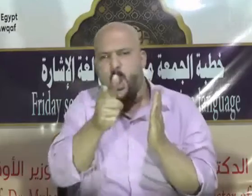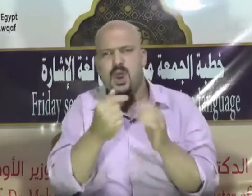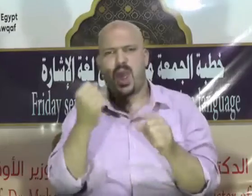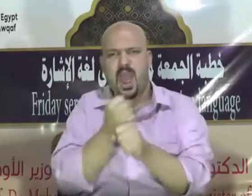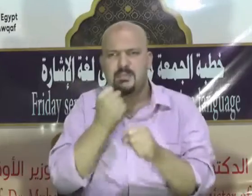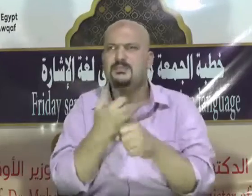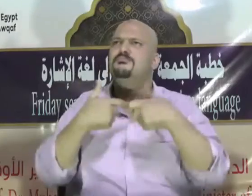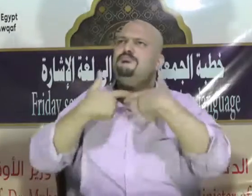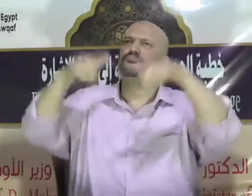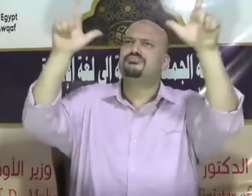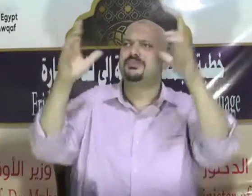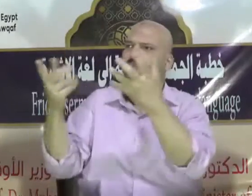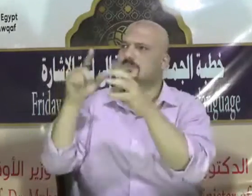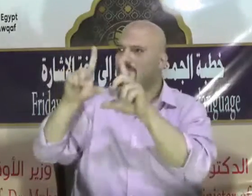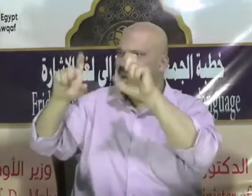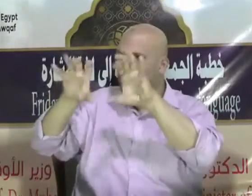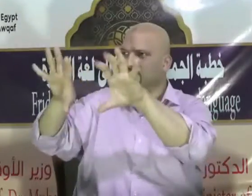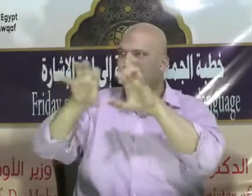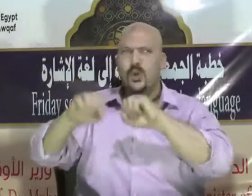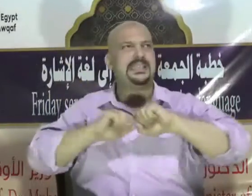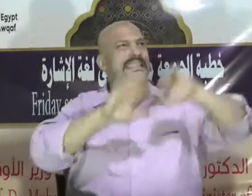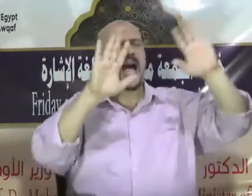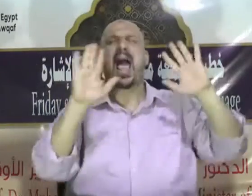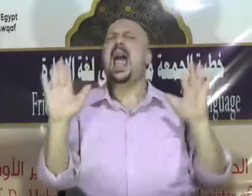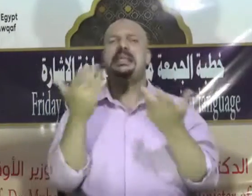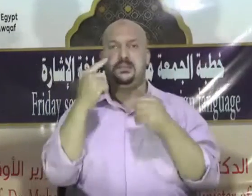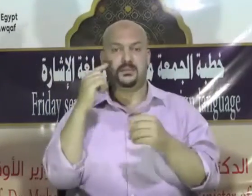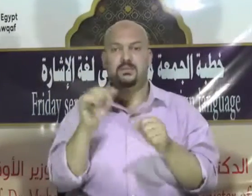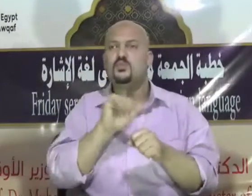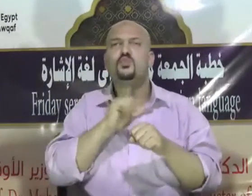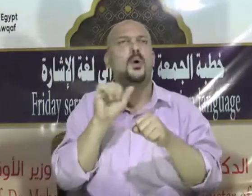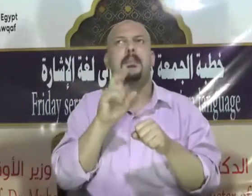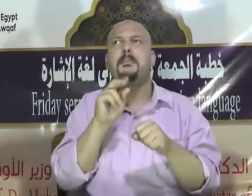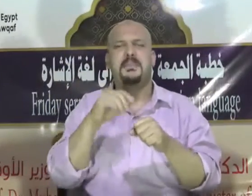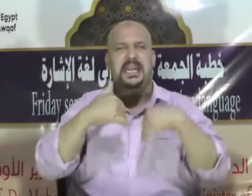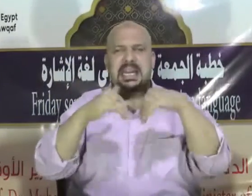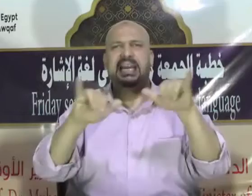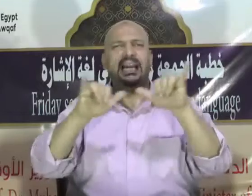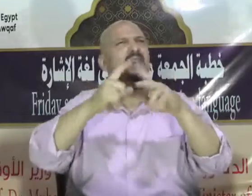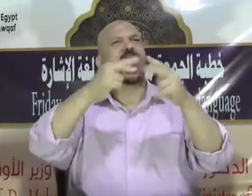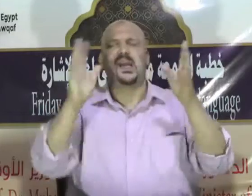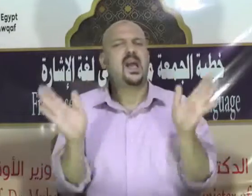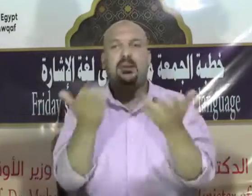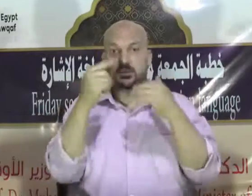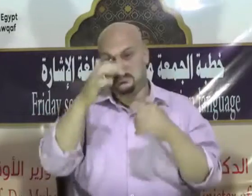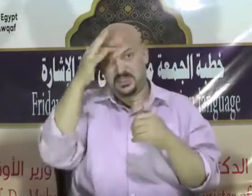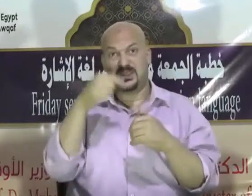مشاركة للفحش بأي وسيلة من الوسائل، يقول الحق سبحانه: ولا تقربوا